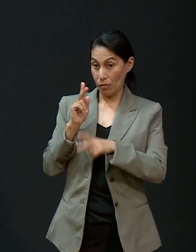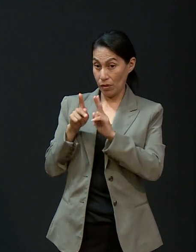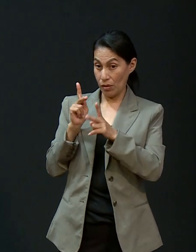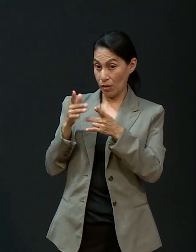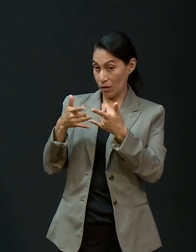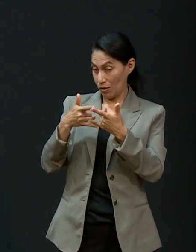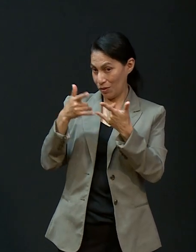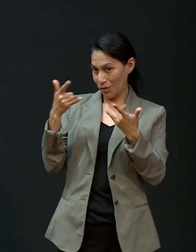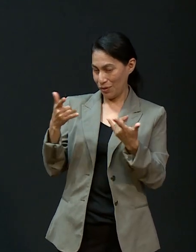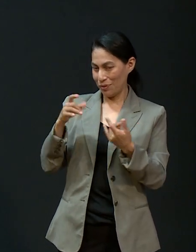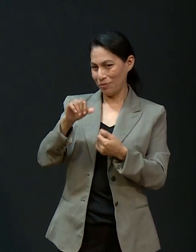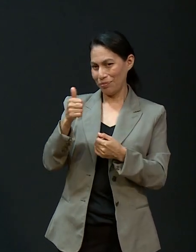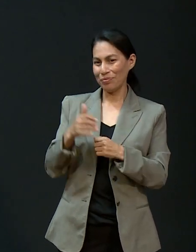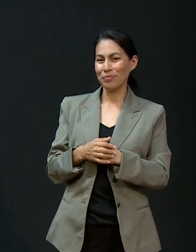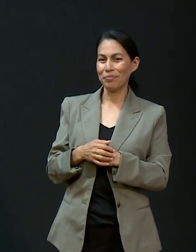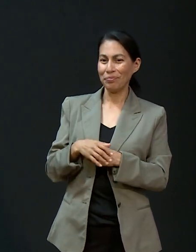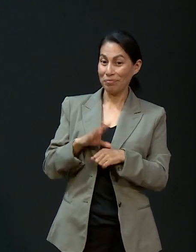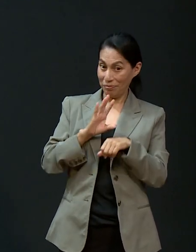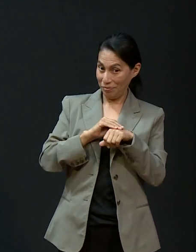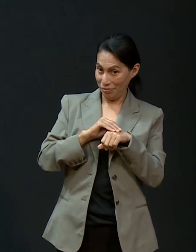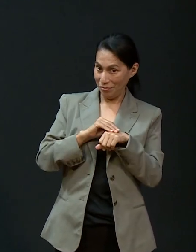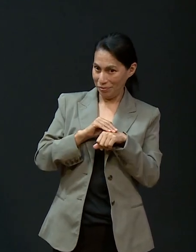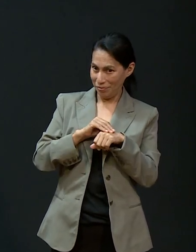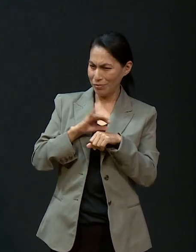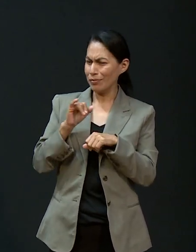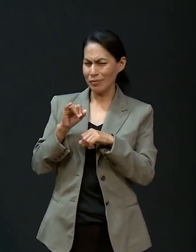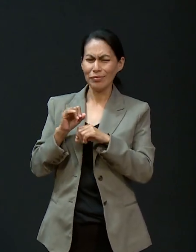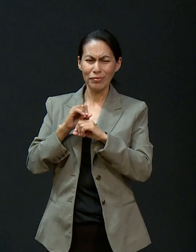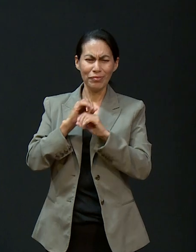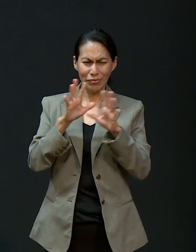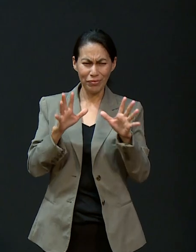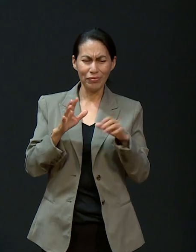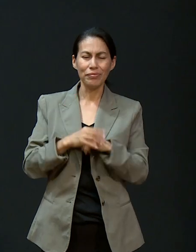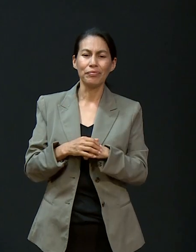Cuando yo voy a contar una historia, voy a contar otra historia. Claro.